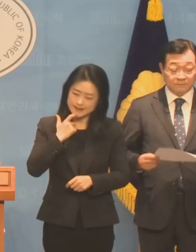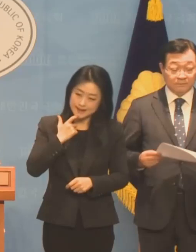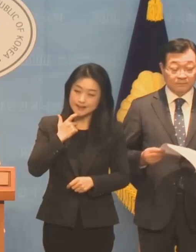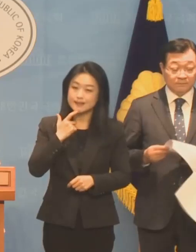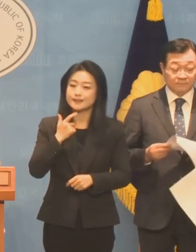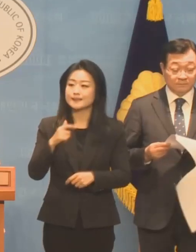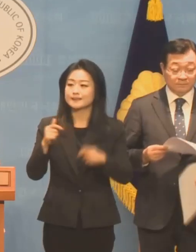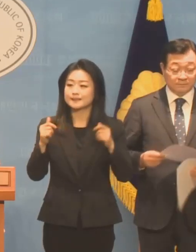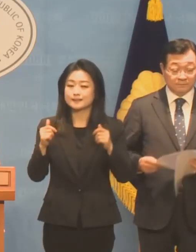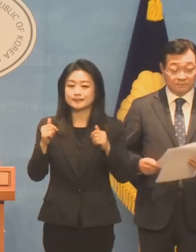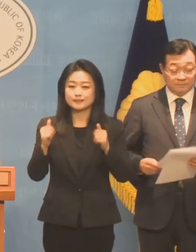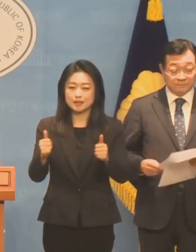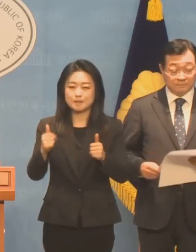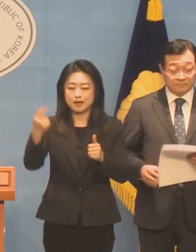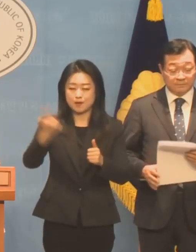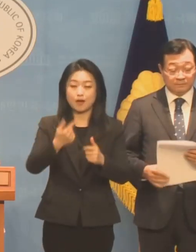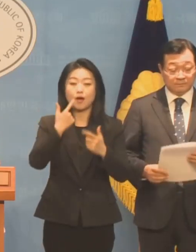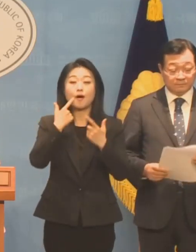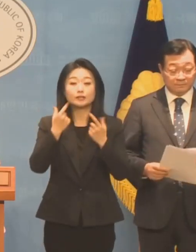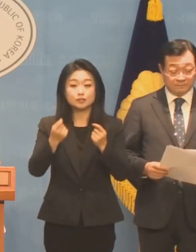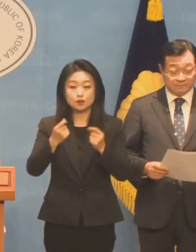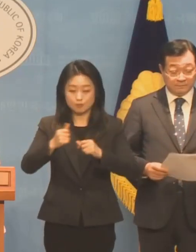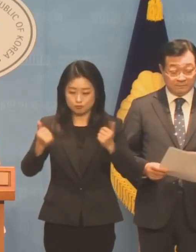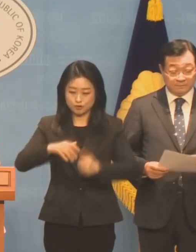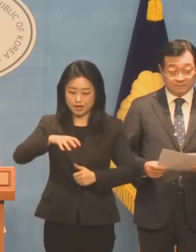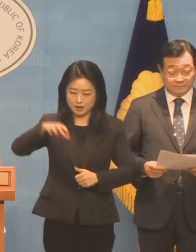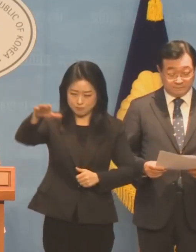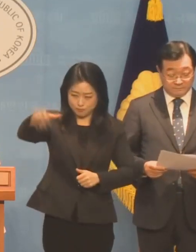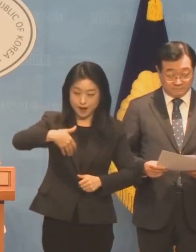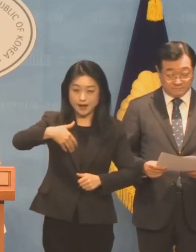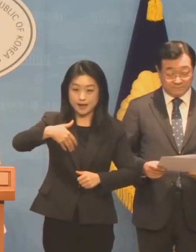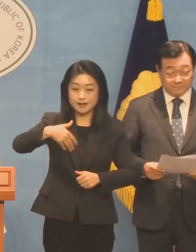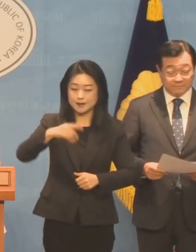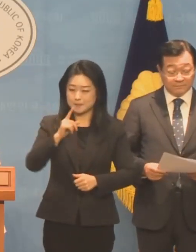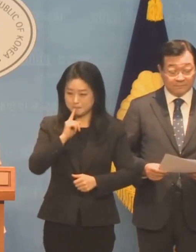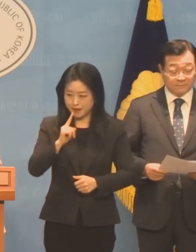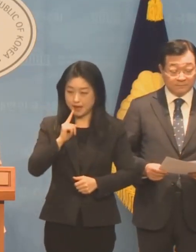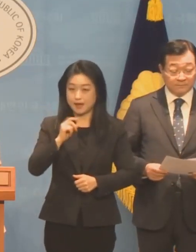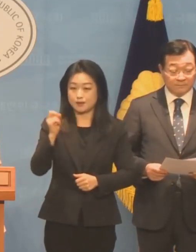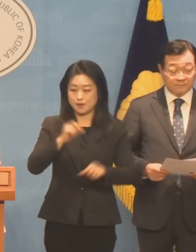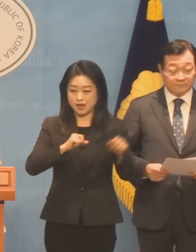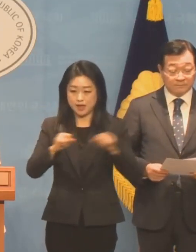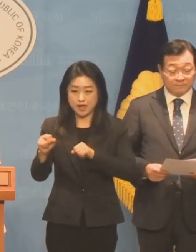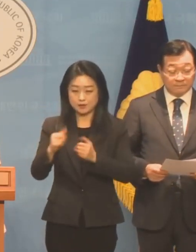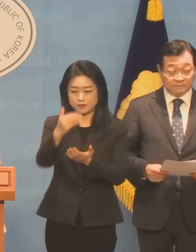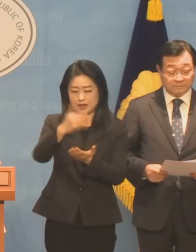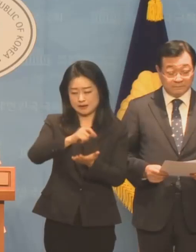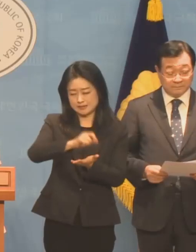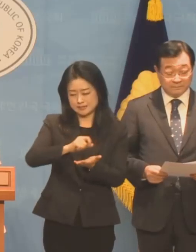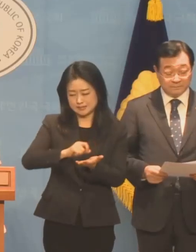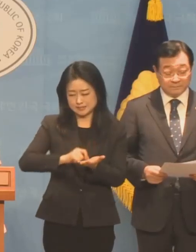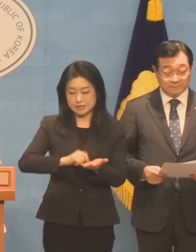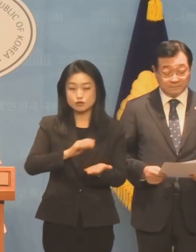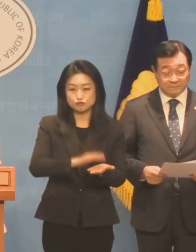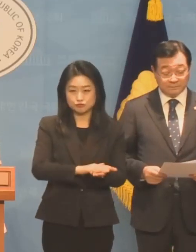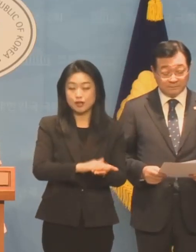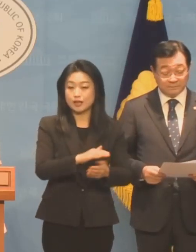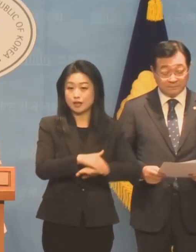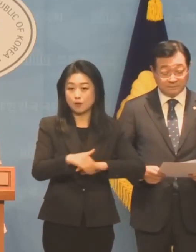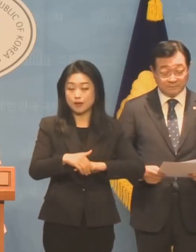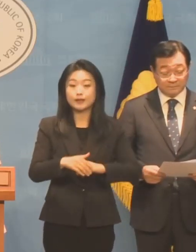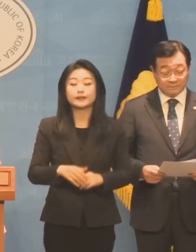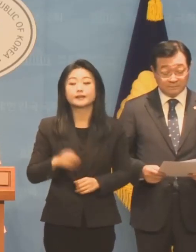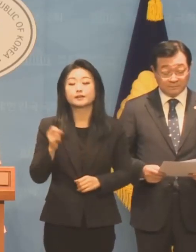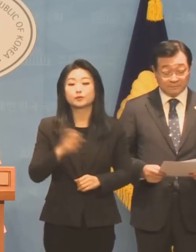역사의 증언대 앞에 세우고 그들의 발언과 행적을 기록할 것입니다. 한편으로 국정조사